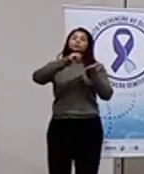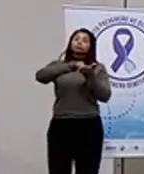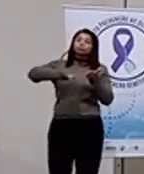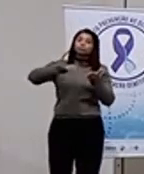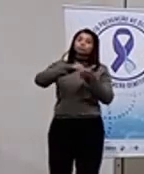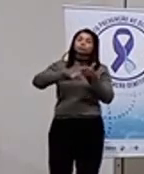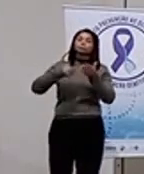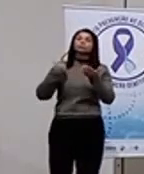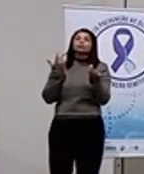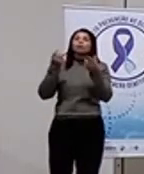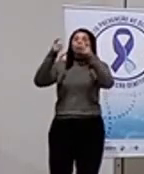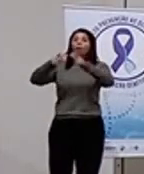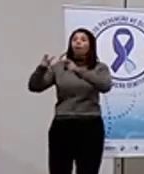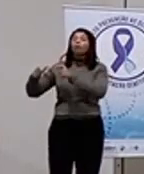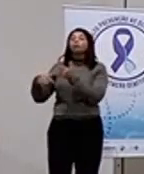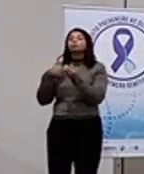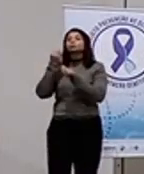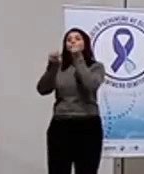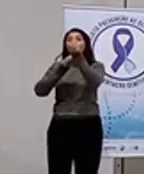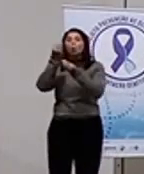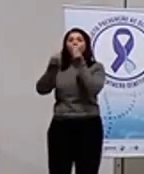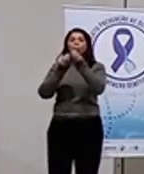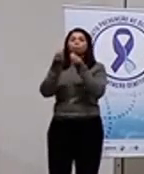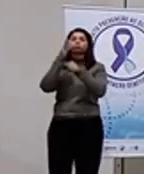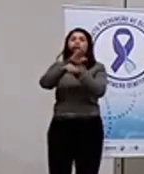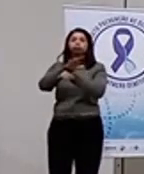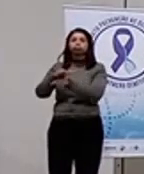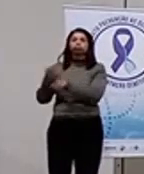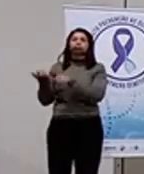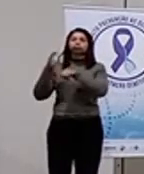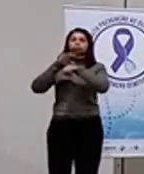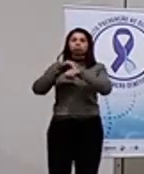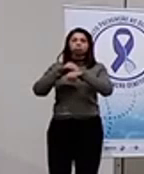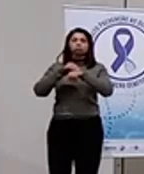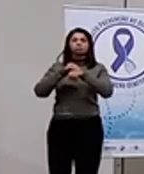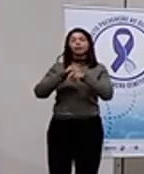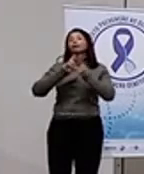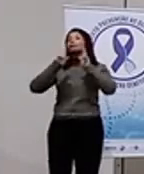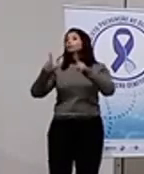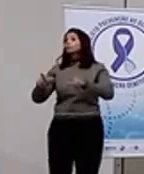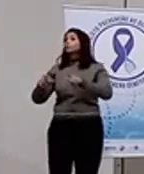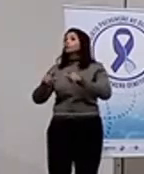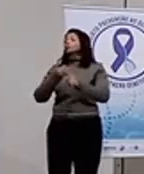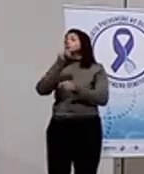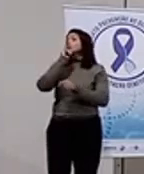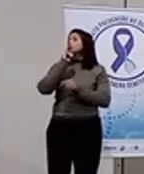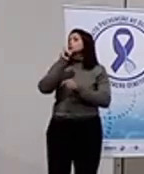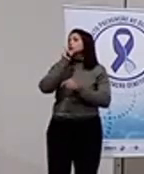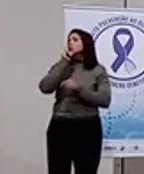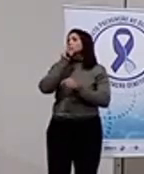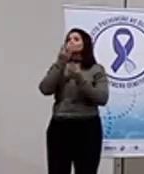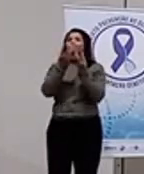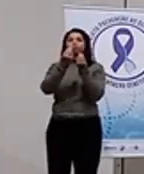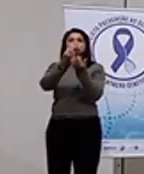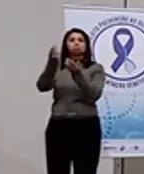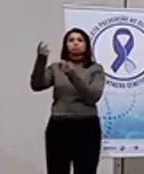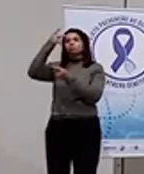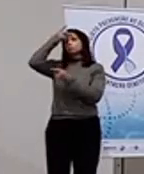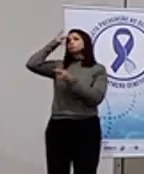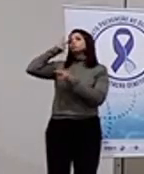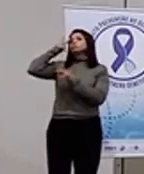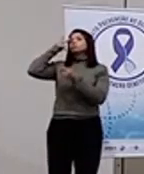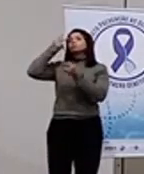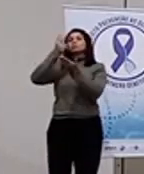saber onde você pode intervir naquela doença. É diferente, por exemplo, quando você tem várias pessoas tendo a mesma doença, em que você tem um